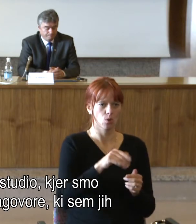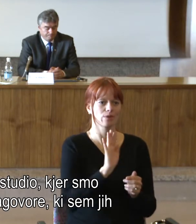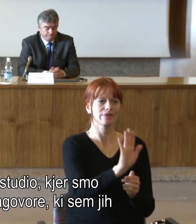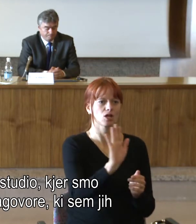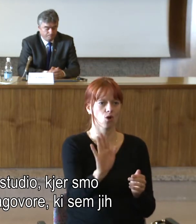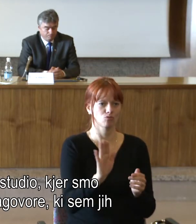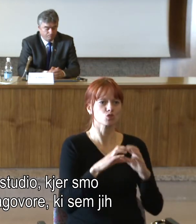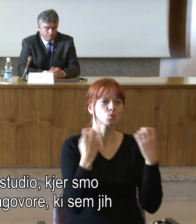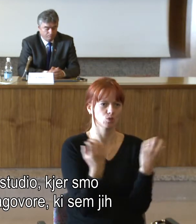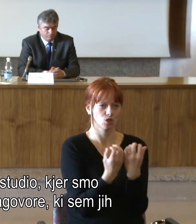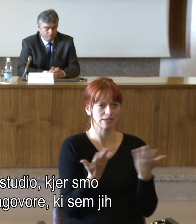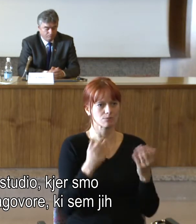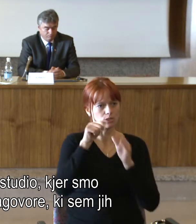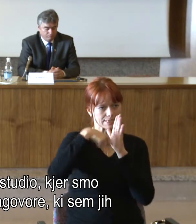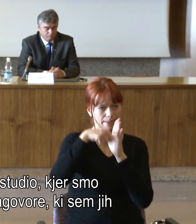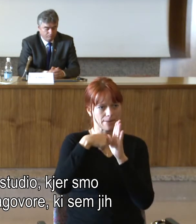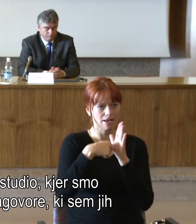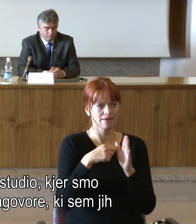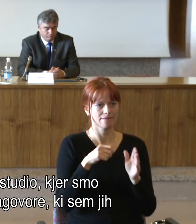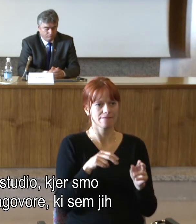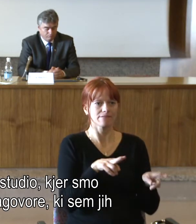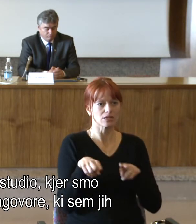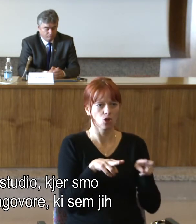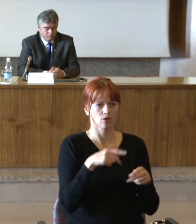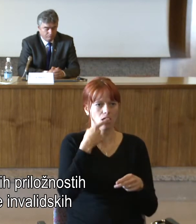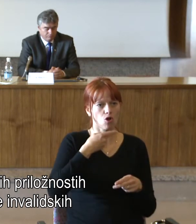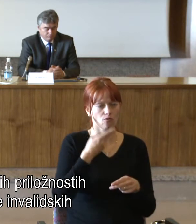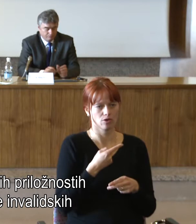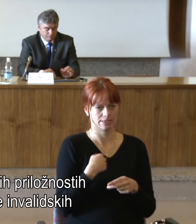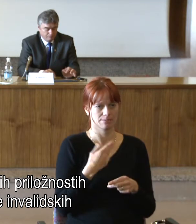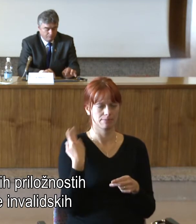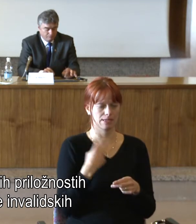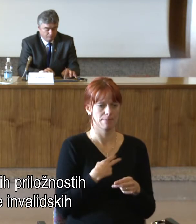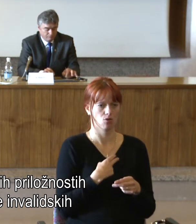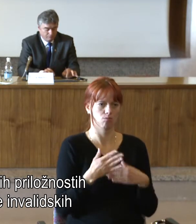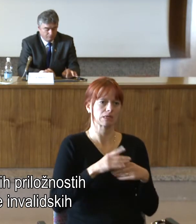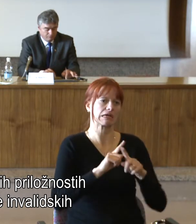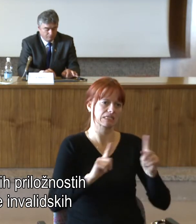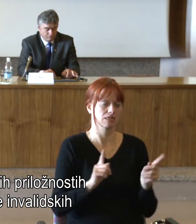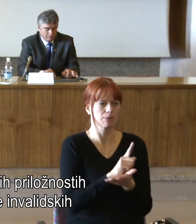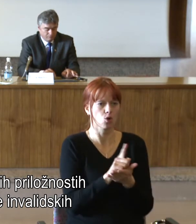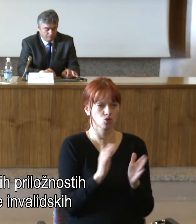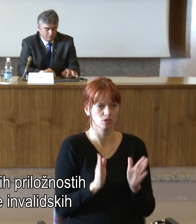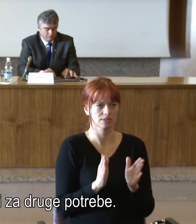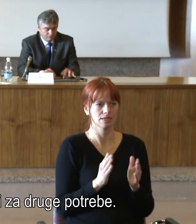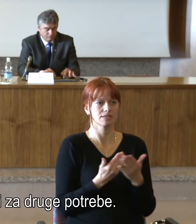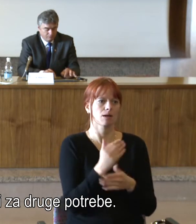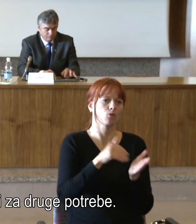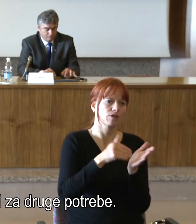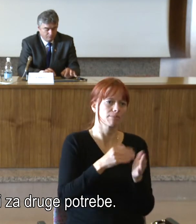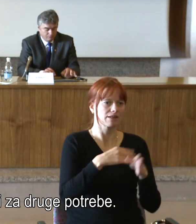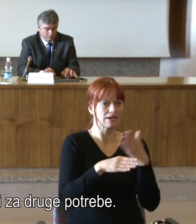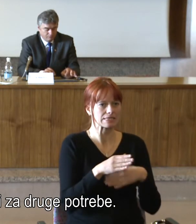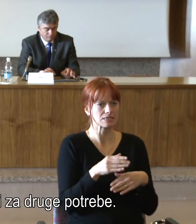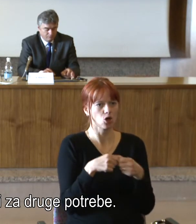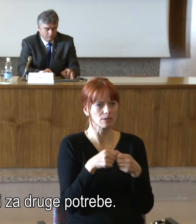njihov studio, kjer smo snemali video nagovore, ki sem jih imel v raznih priložnostih, za potrebe invalidskih organizacij, pa